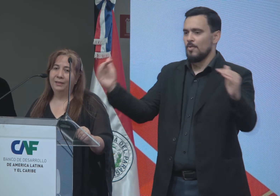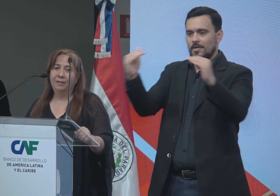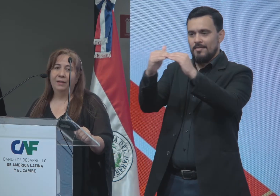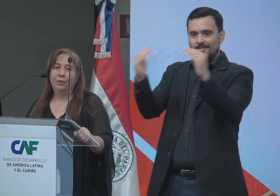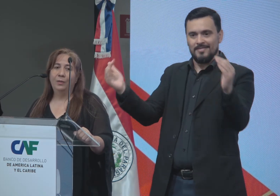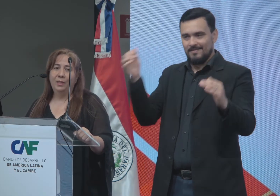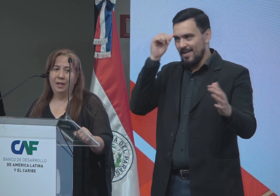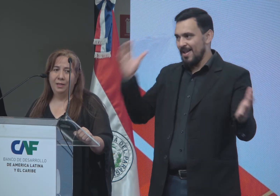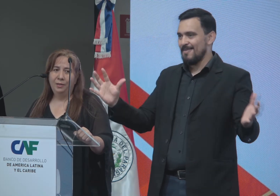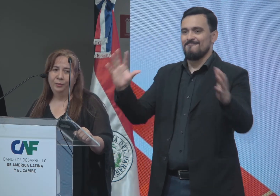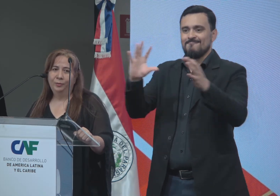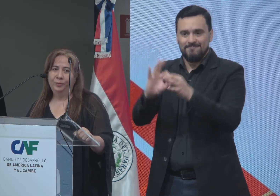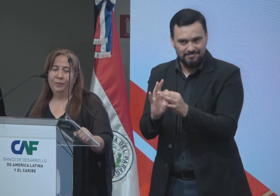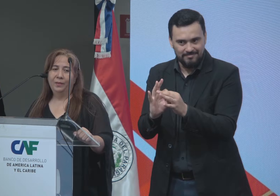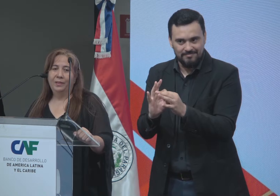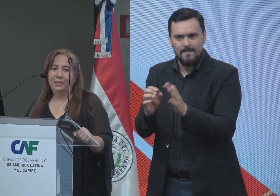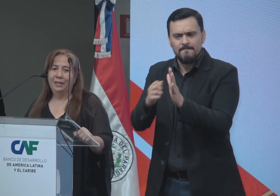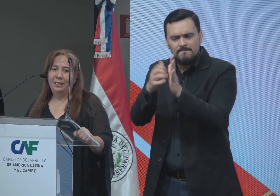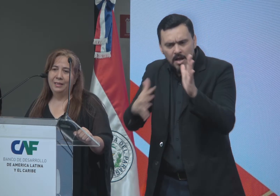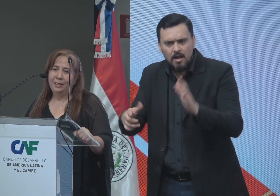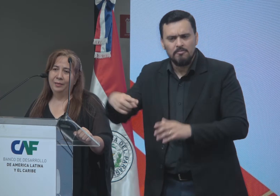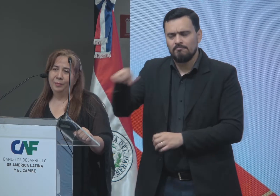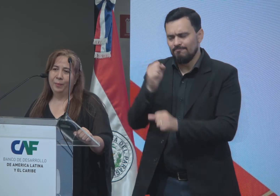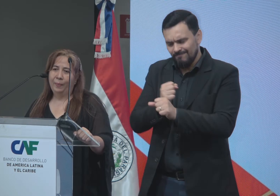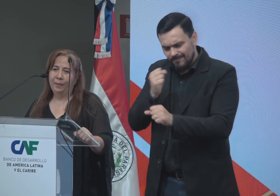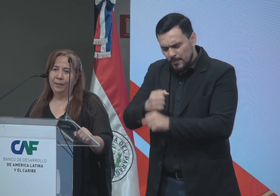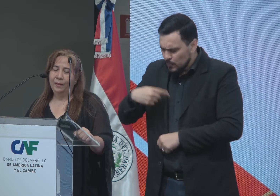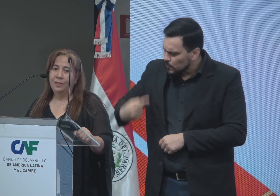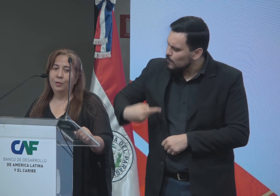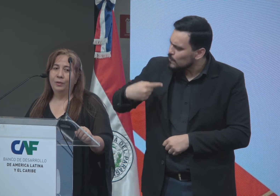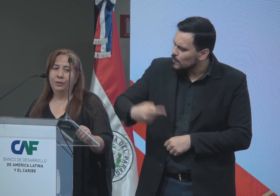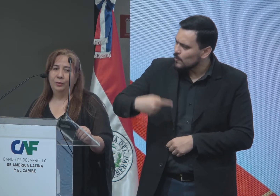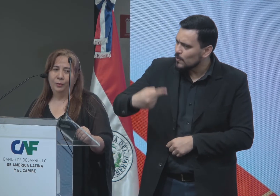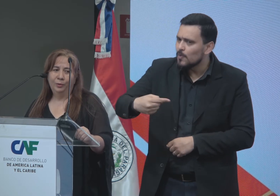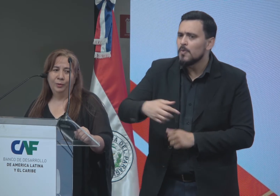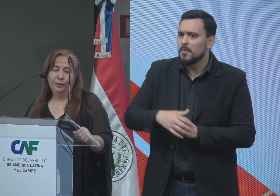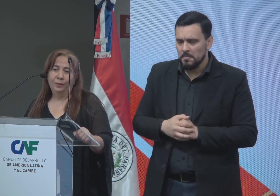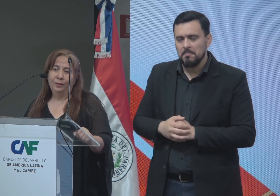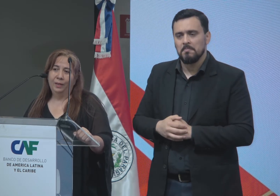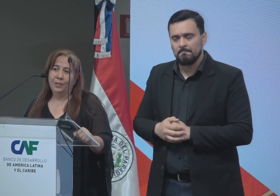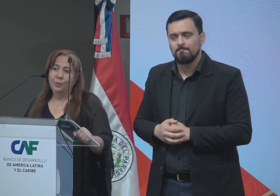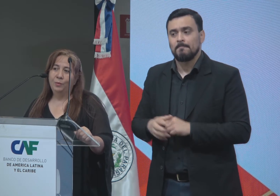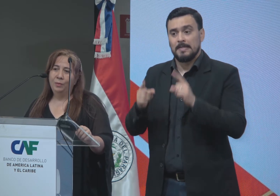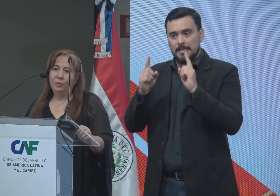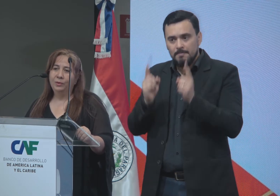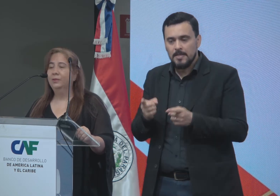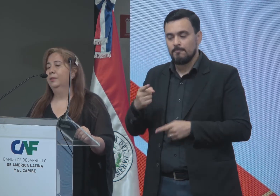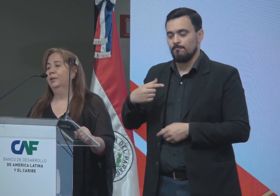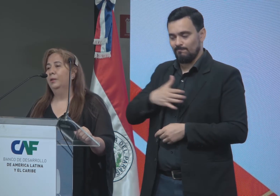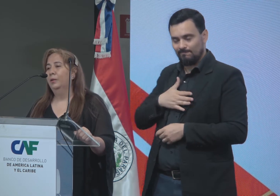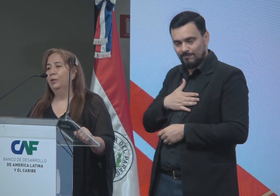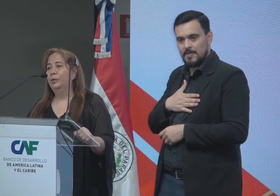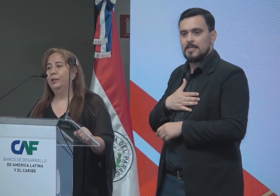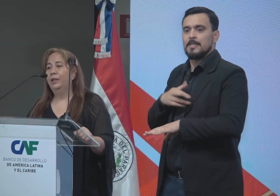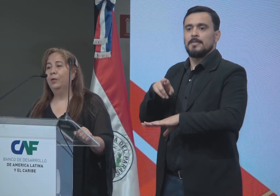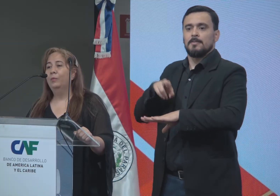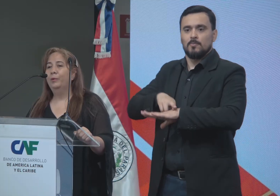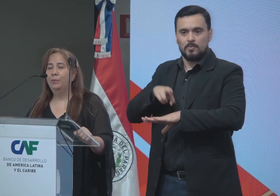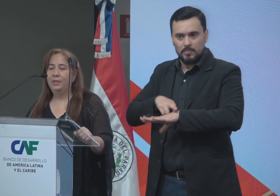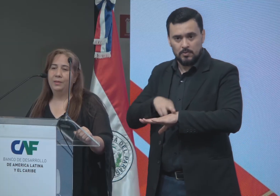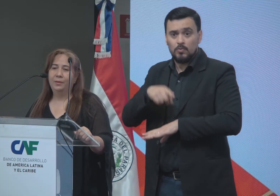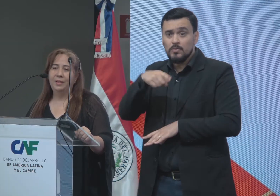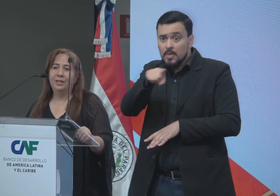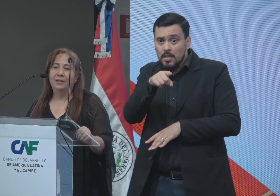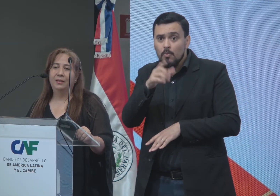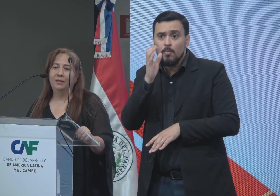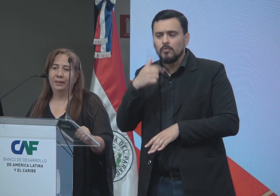el trabajo diario que realizan y sobre todo asumimos con usted el